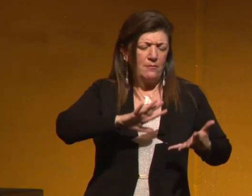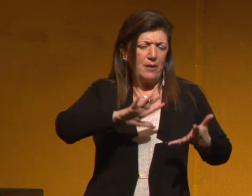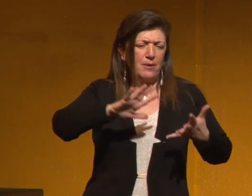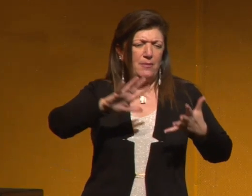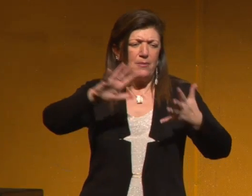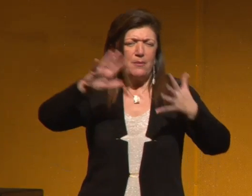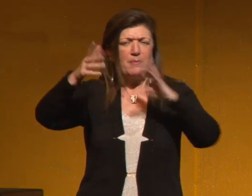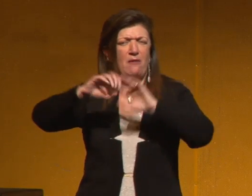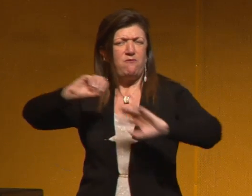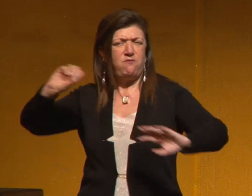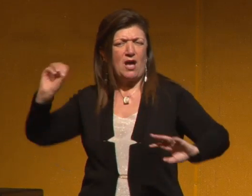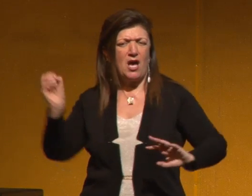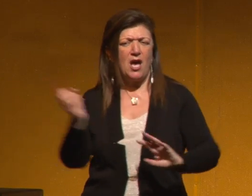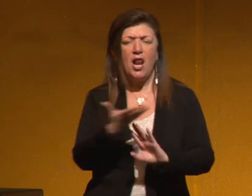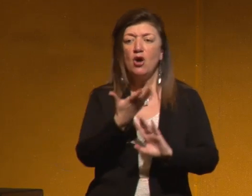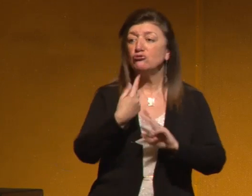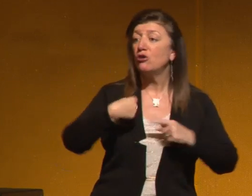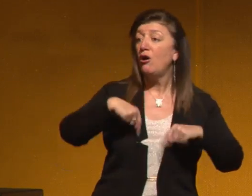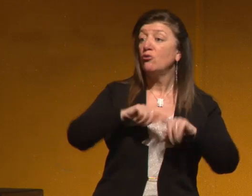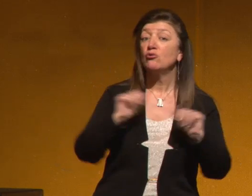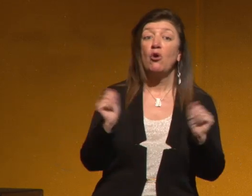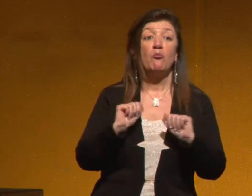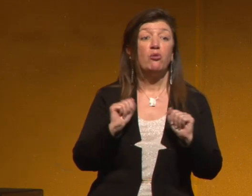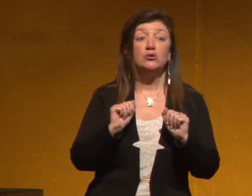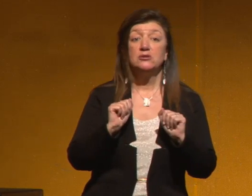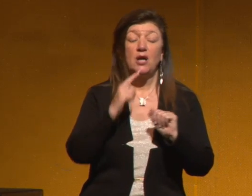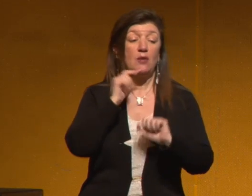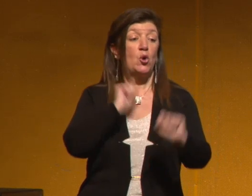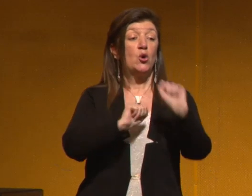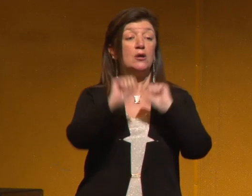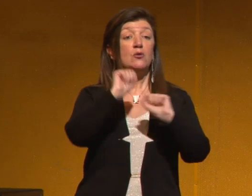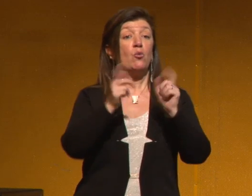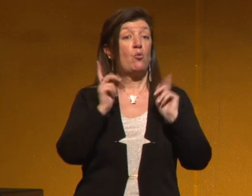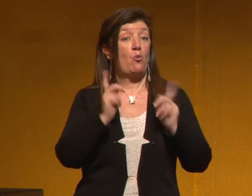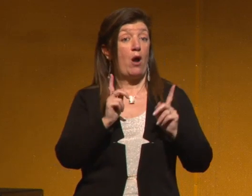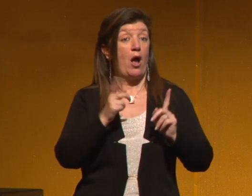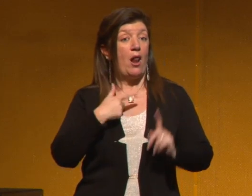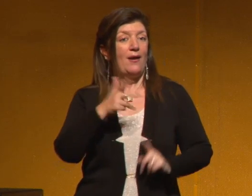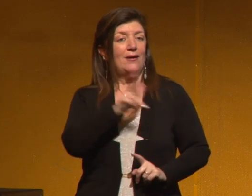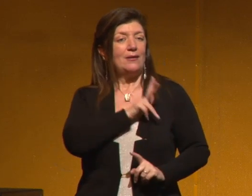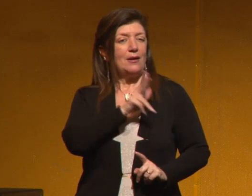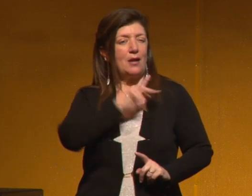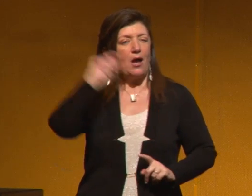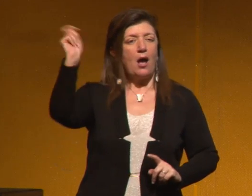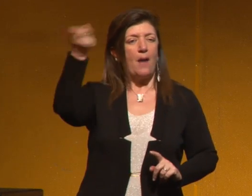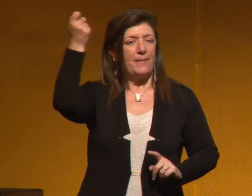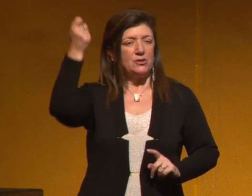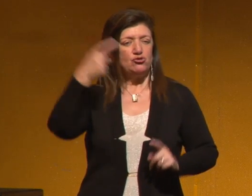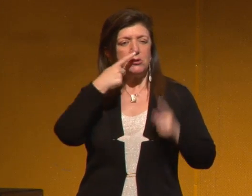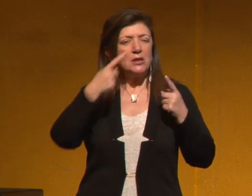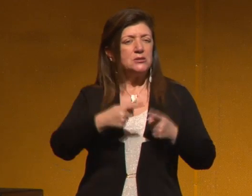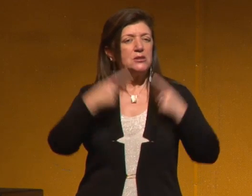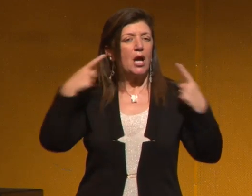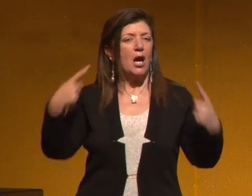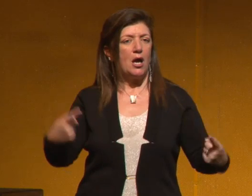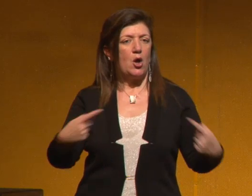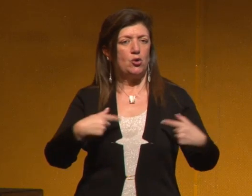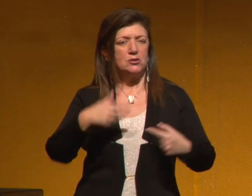ciò a cui non possiamo assolutamente rinunciare la ricchezza la capacità straordinaria della